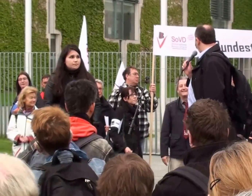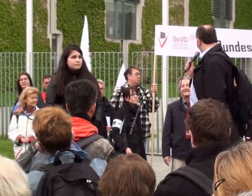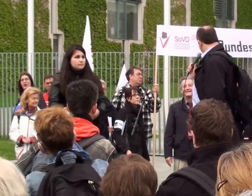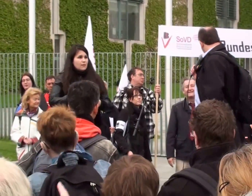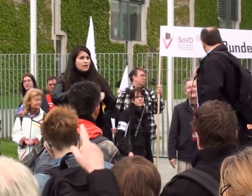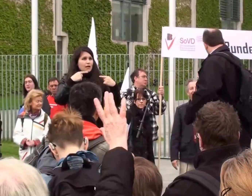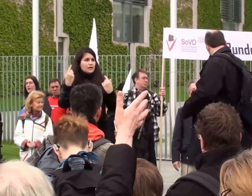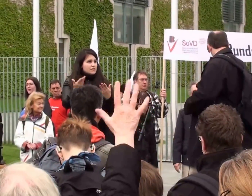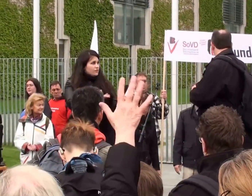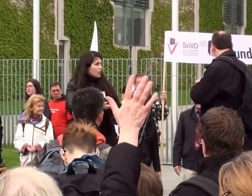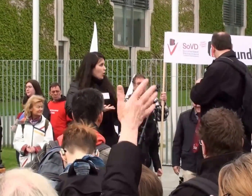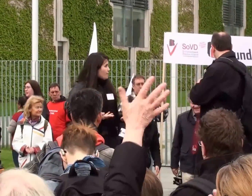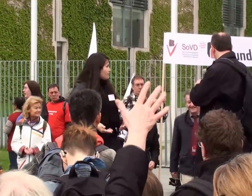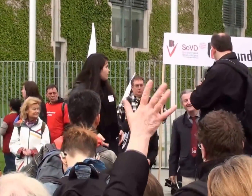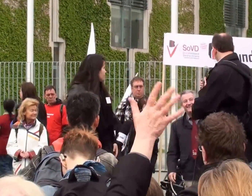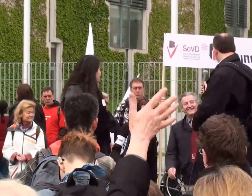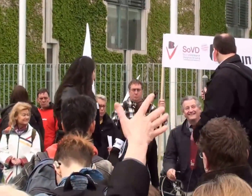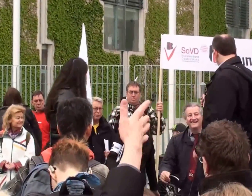Herzlich willkommen, Rudolf Seiler.